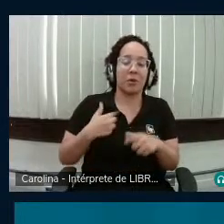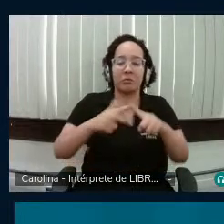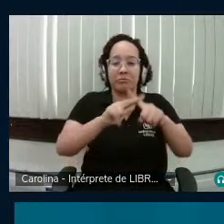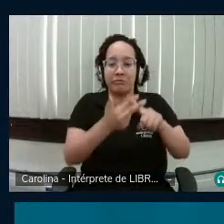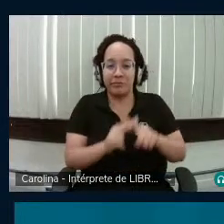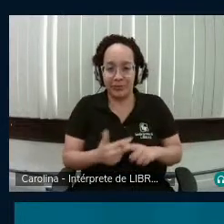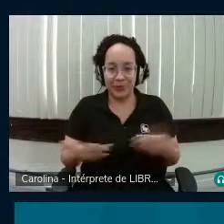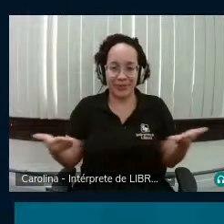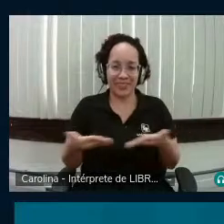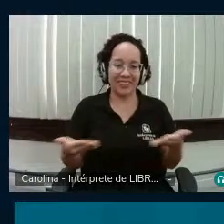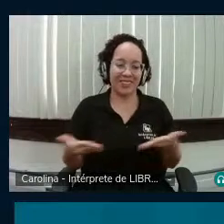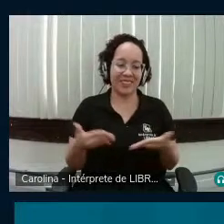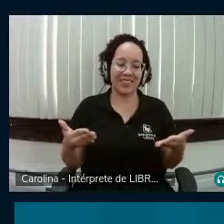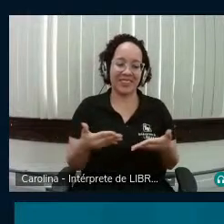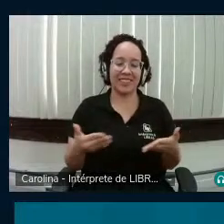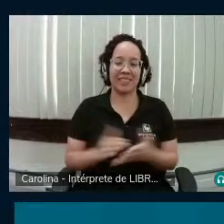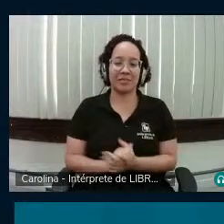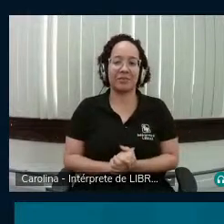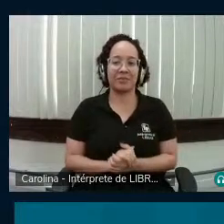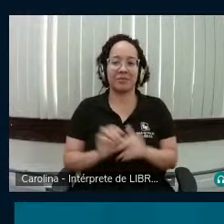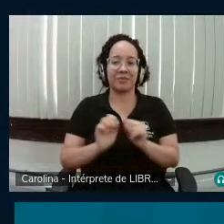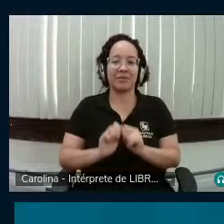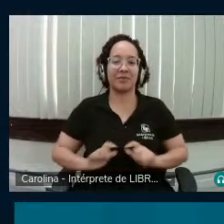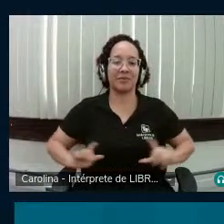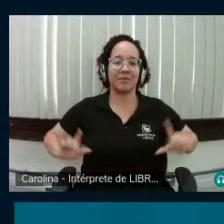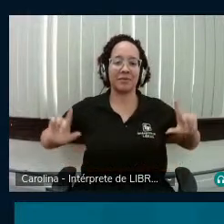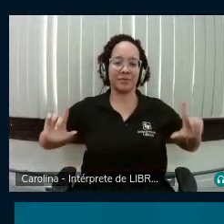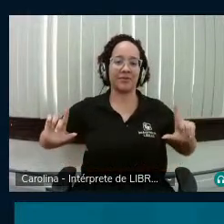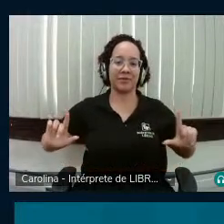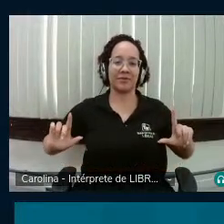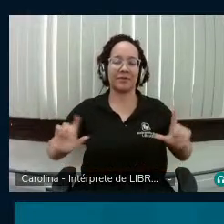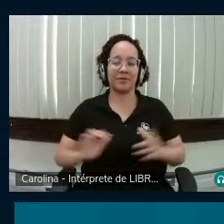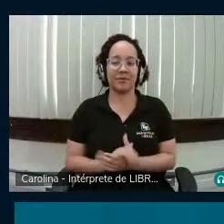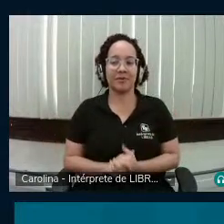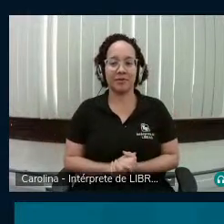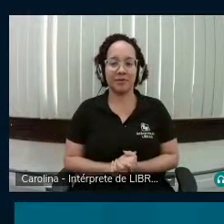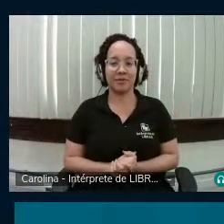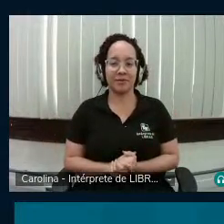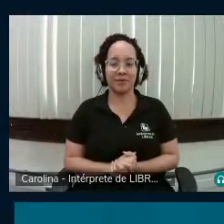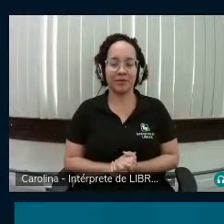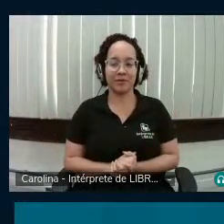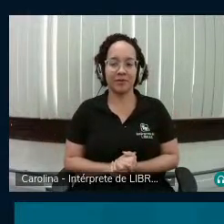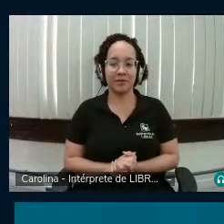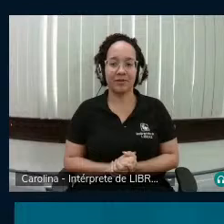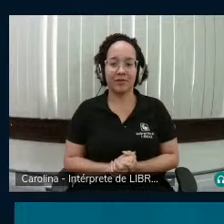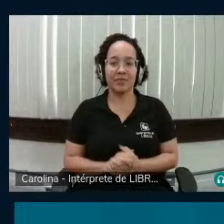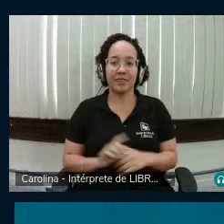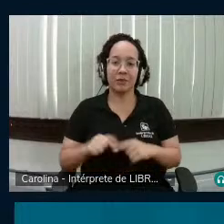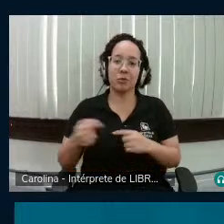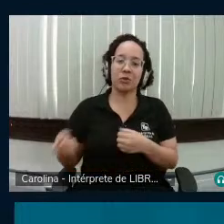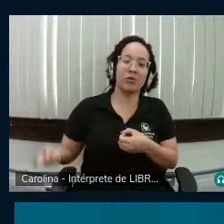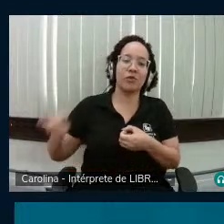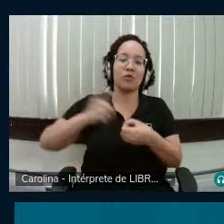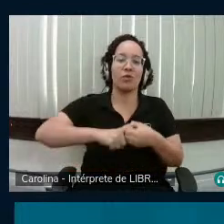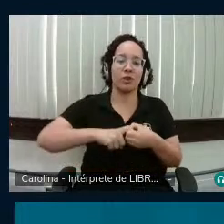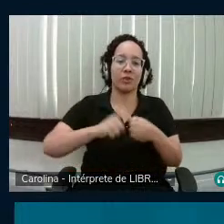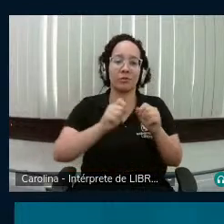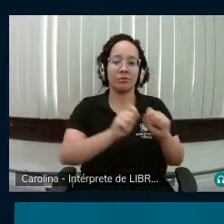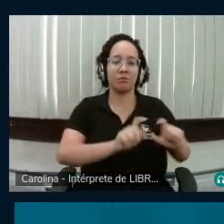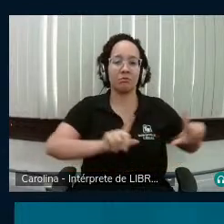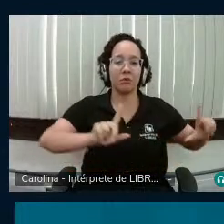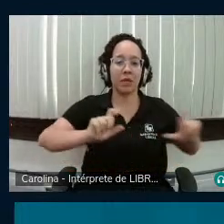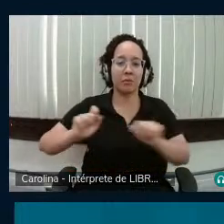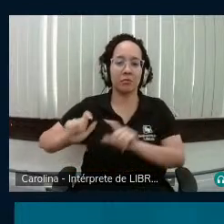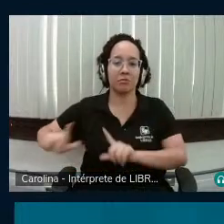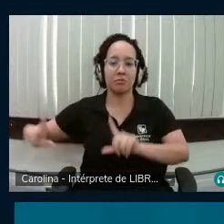muito obrigada. Sim, eu abri e saí, né, da sala, mas acho que quando abriu duas vezes,